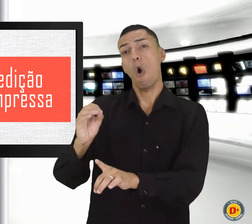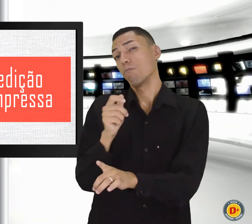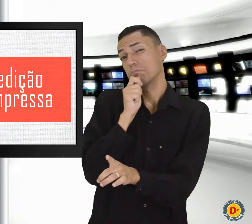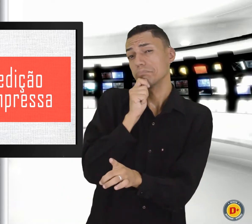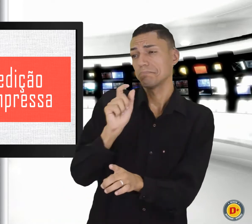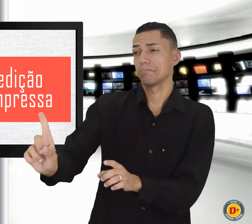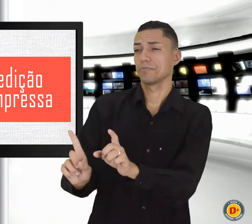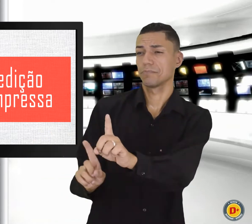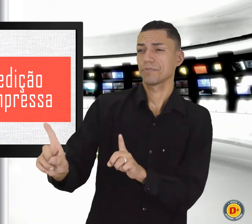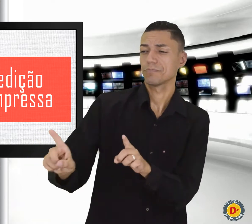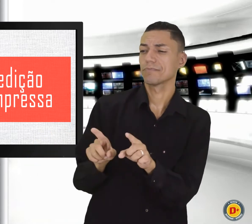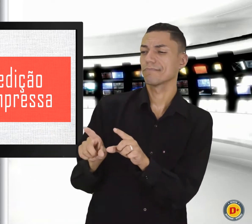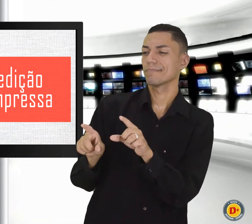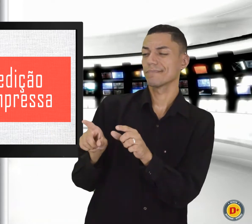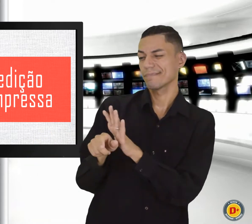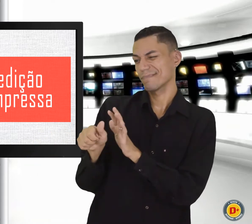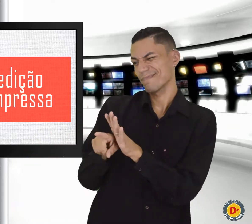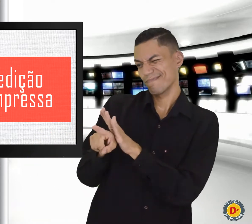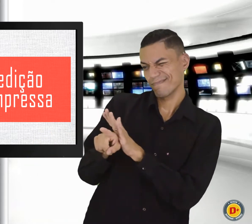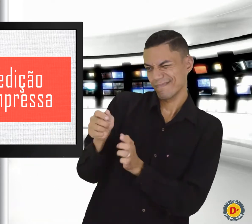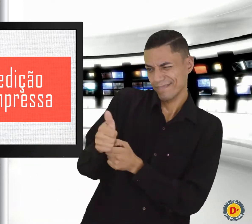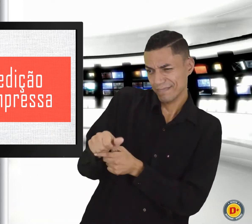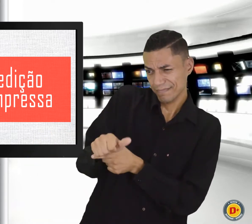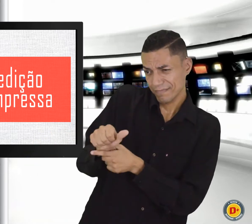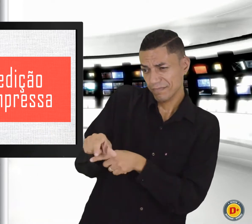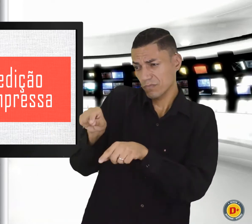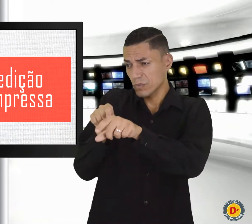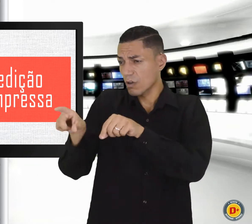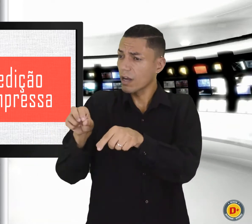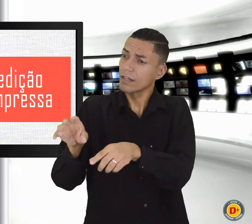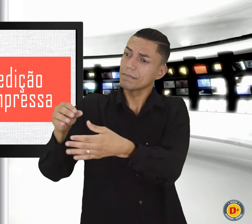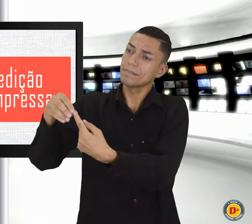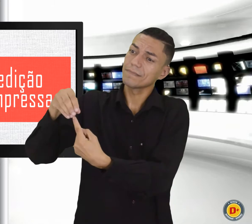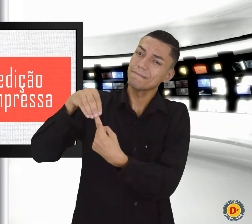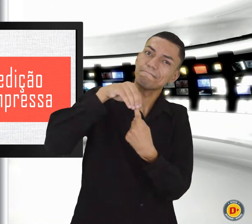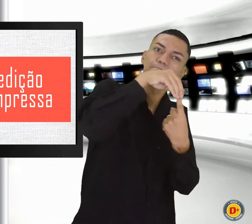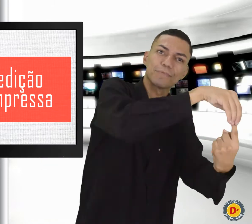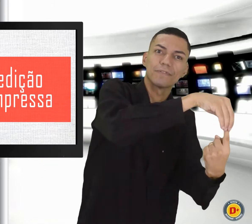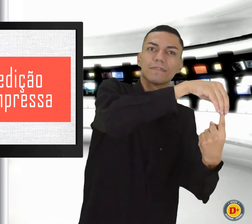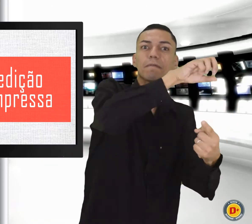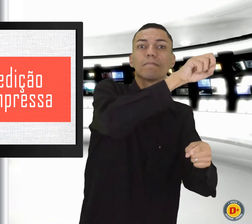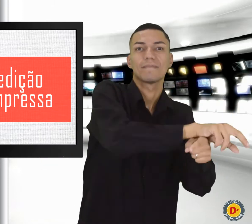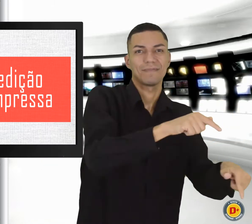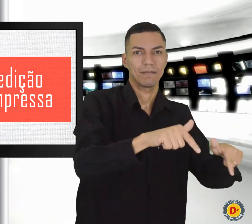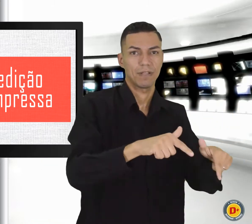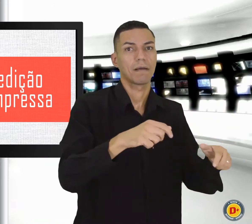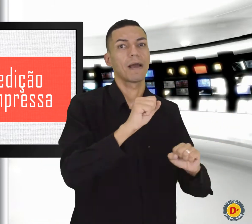descrito anteriormente, as quais passa a prestar os seguintes serviços laborais: